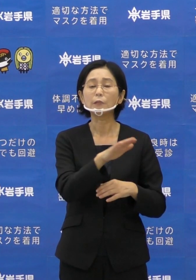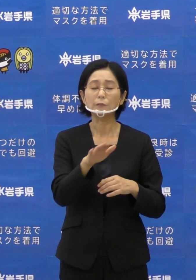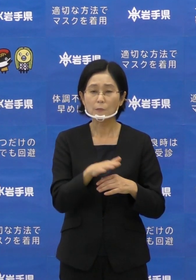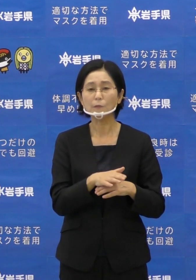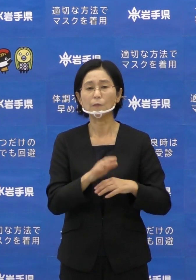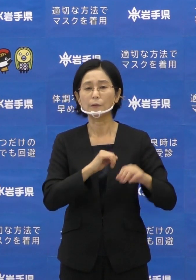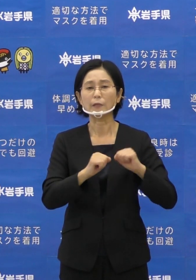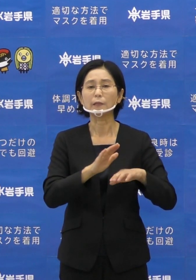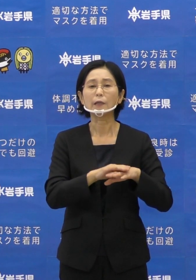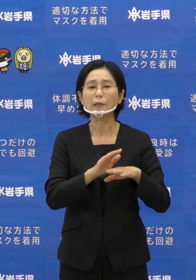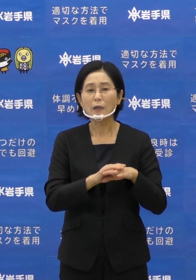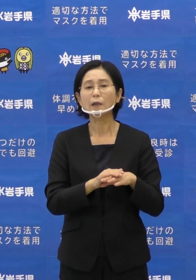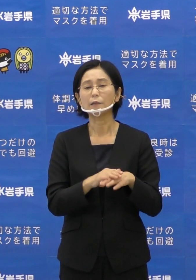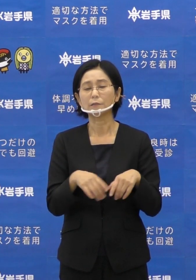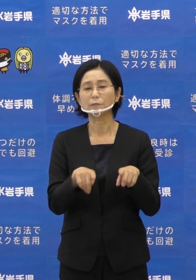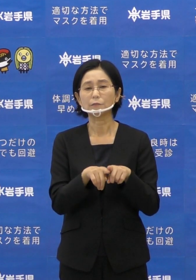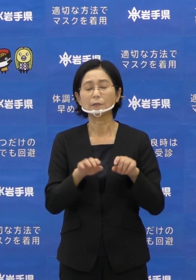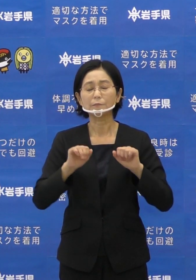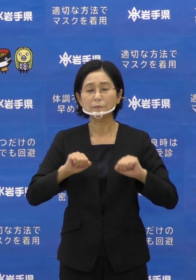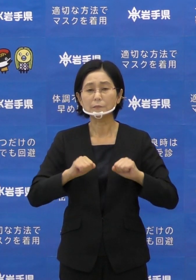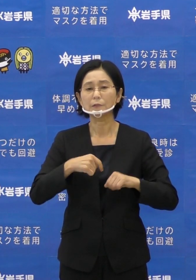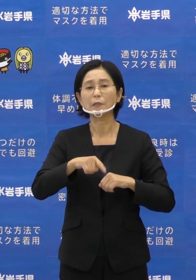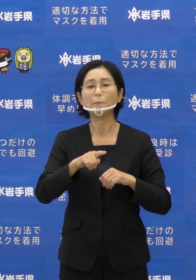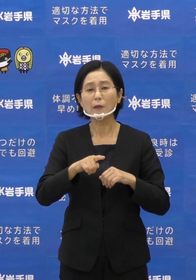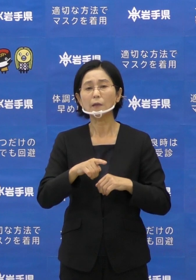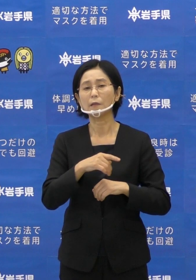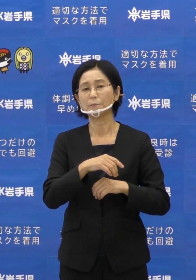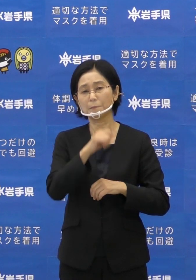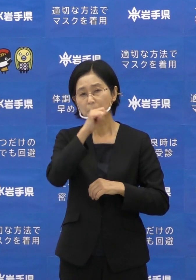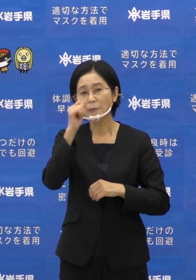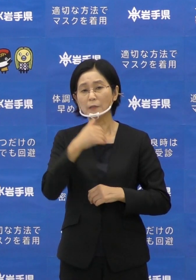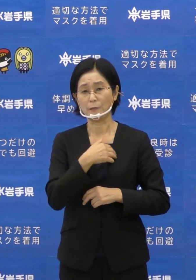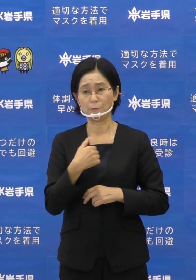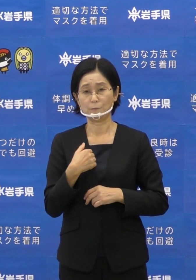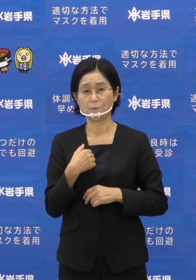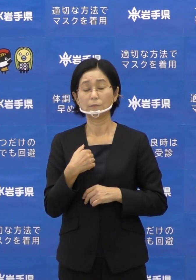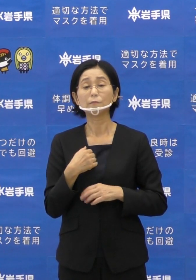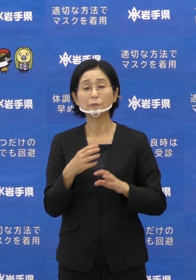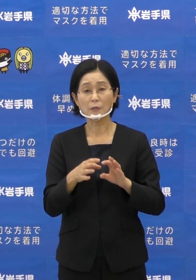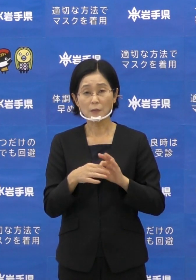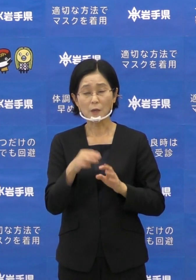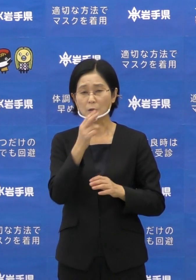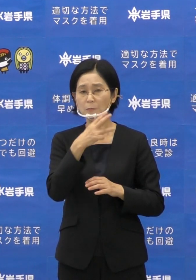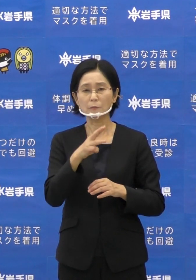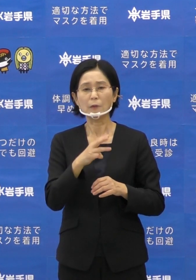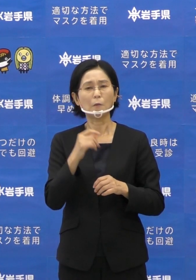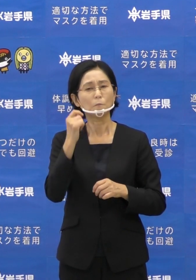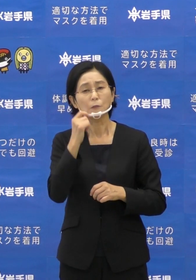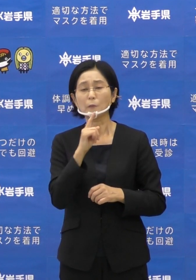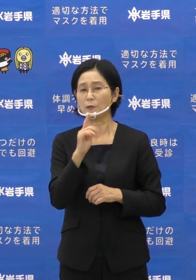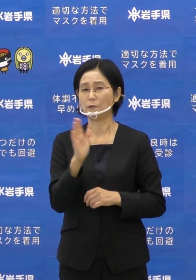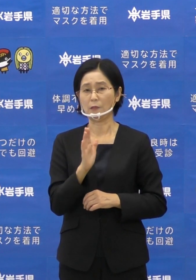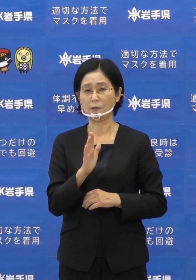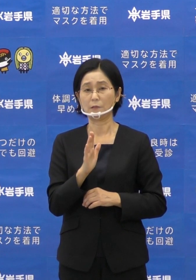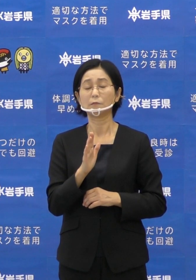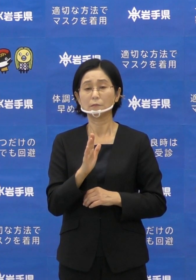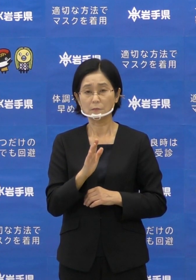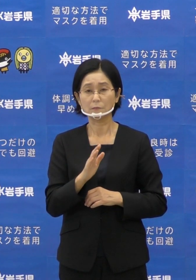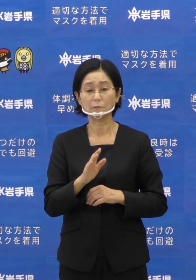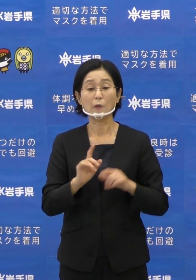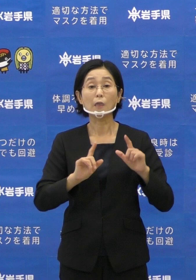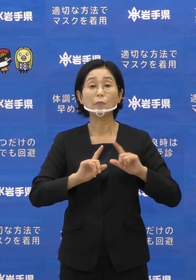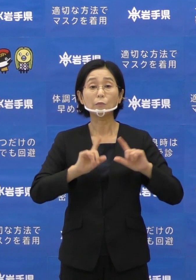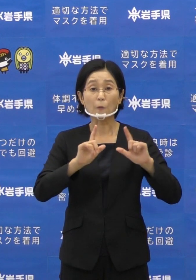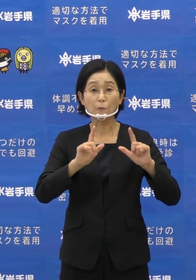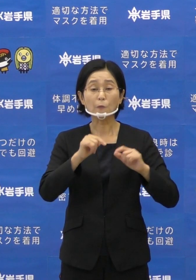だから私はこう今の段階で絶対無理とは言わないんですけれども、東京ロックダウンぐらいのことと